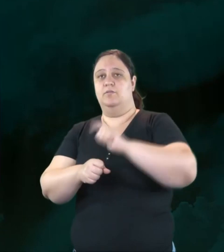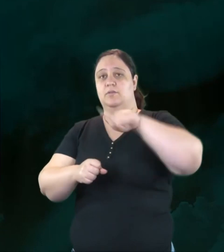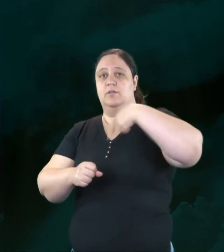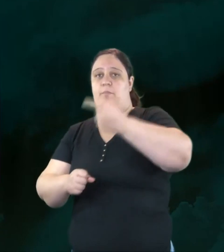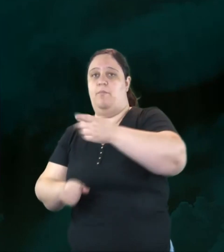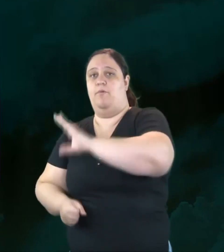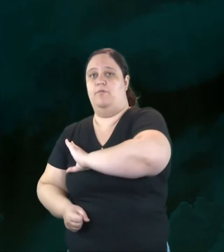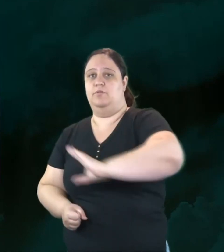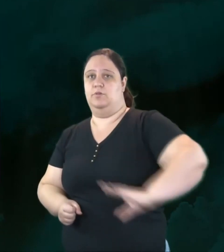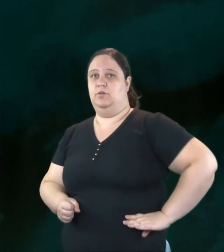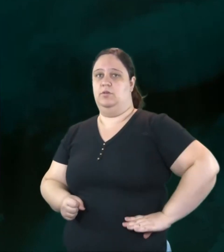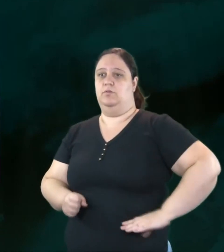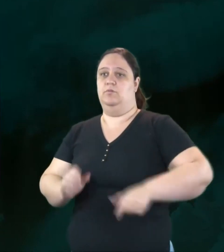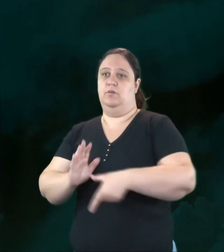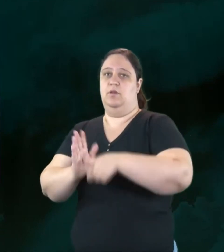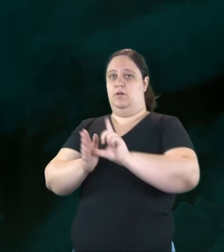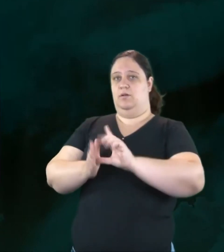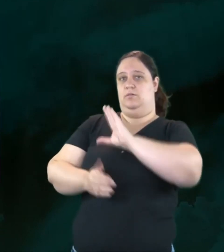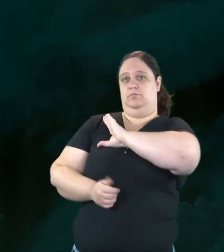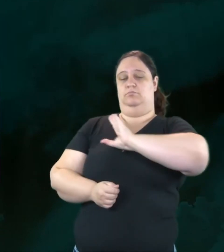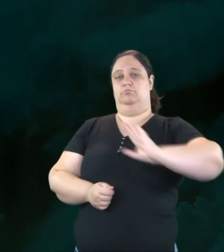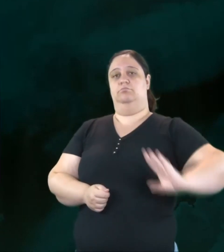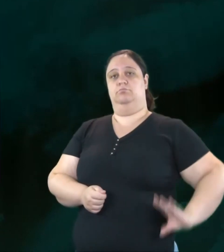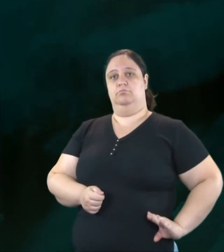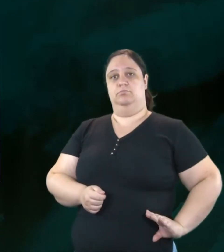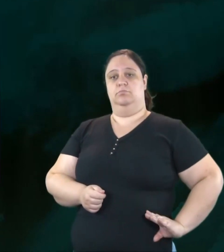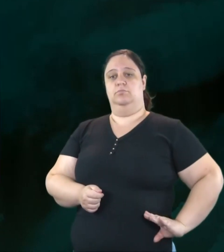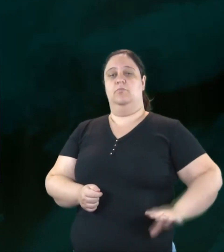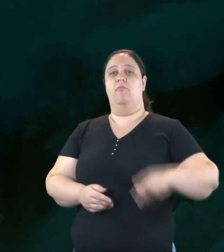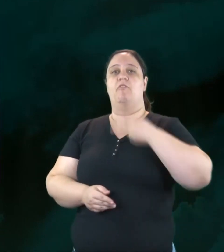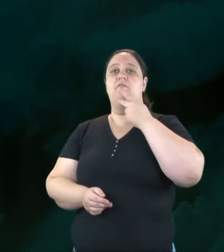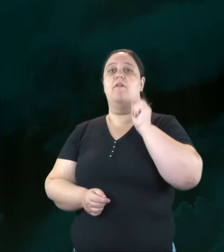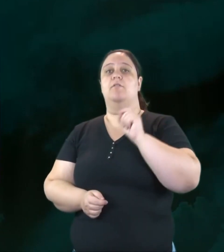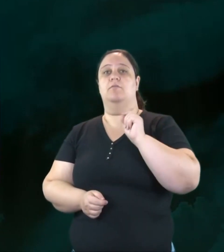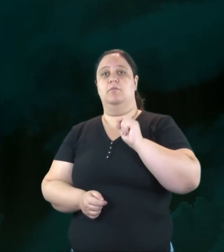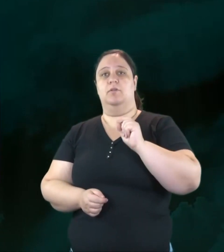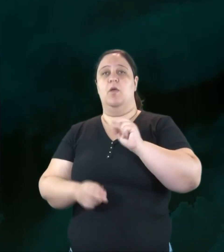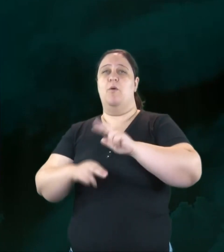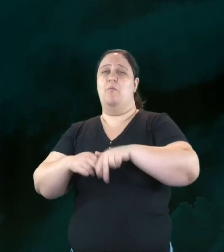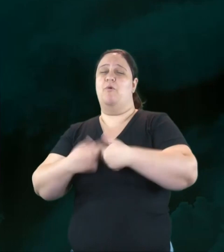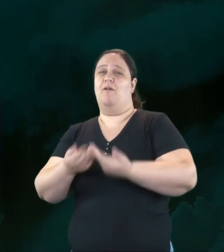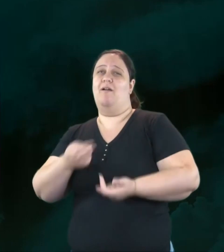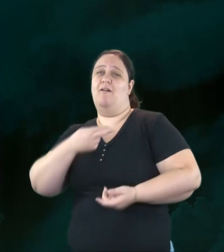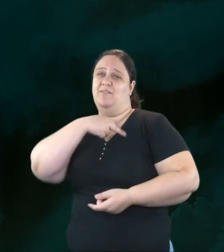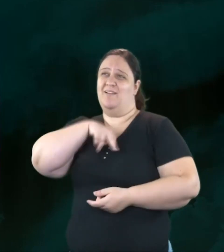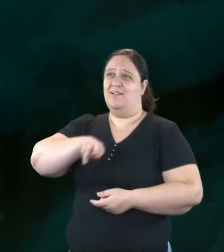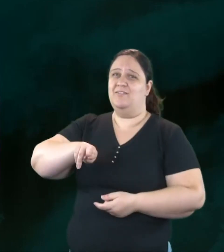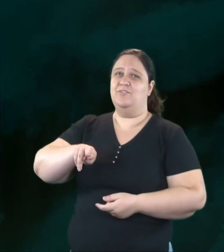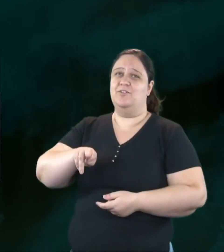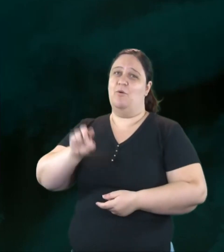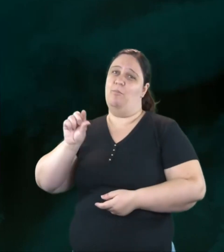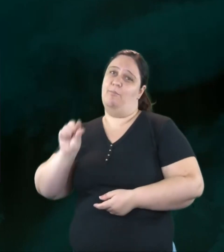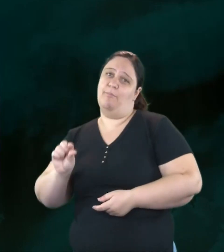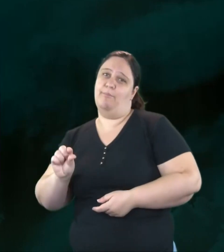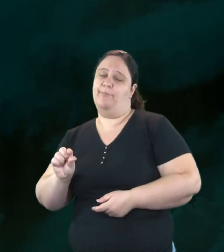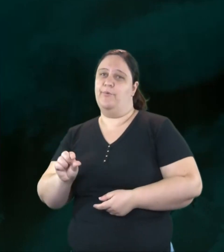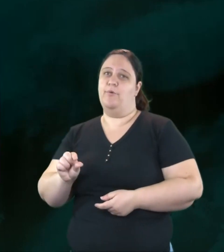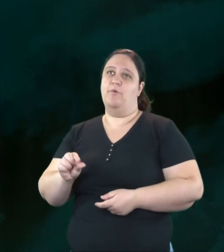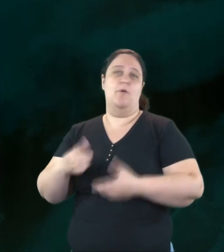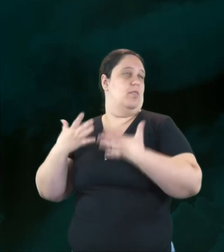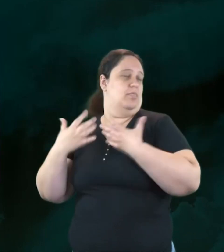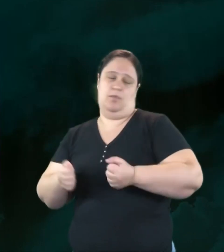tantos anos antes de Cristo. Eles estão dizendo que por causa das religiões da minoria, que não